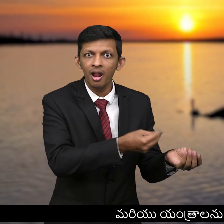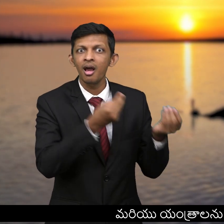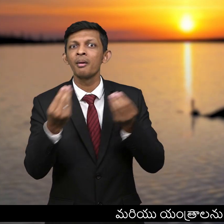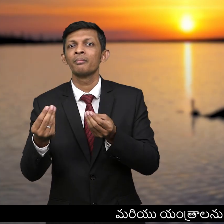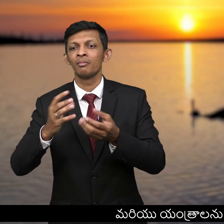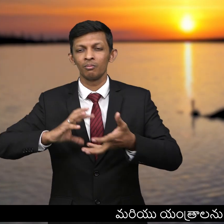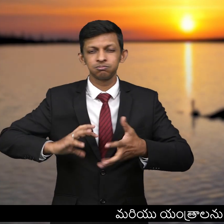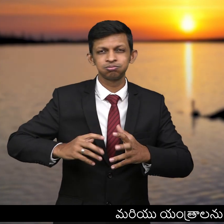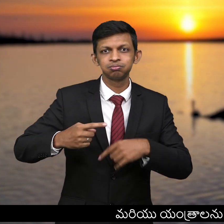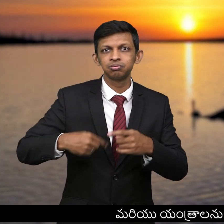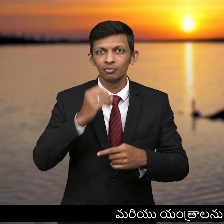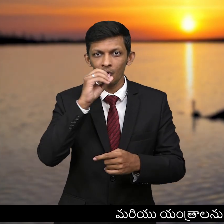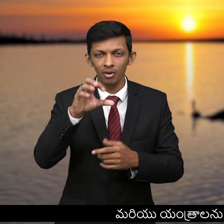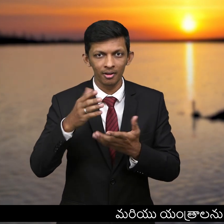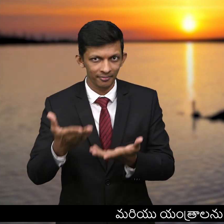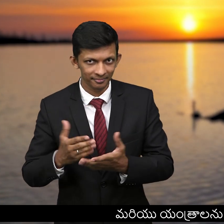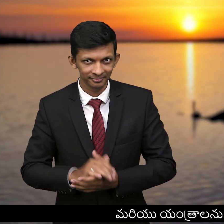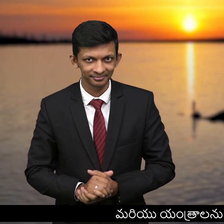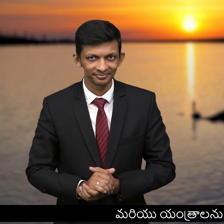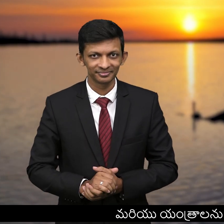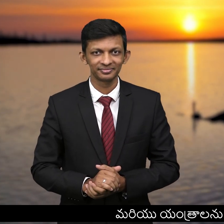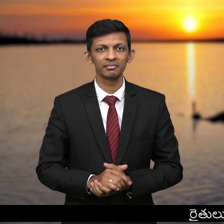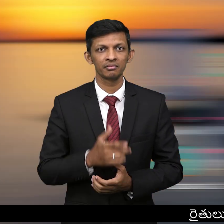నీటిని అందిస్తుంది.